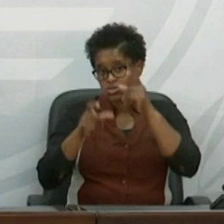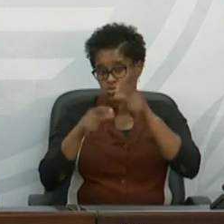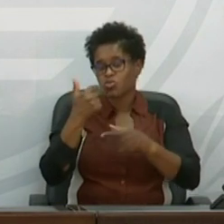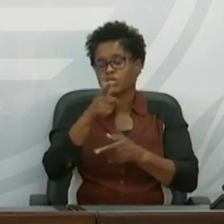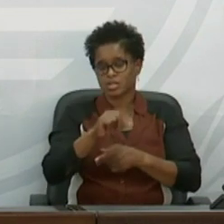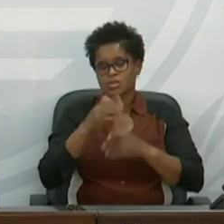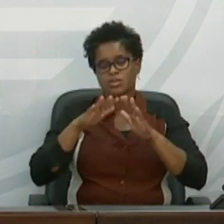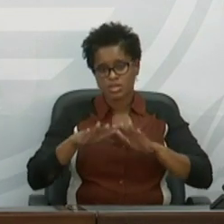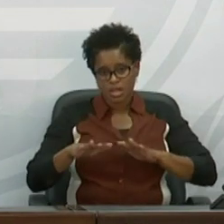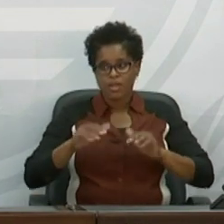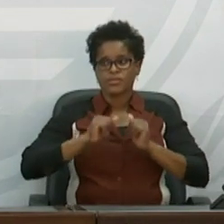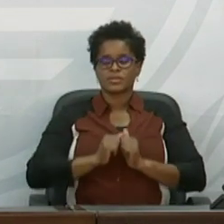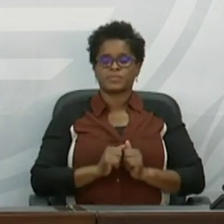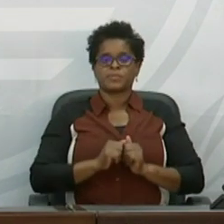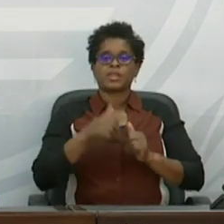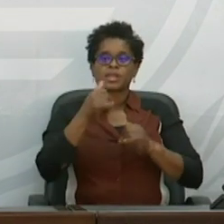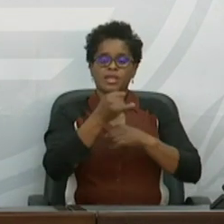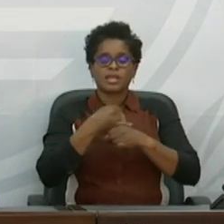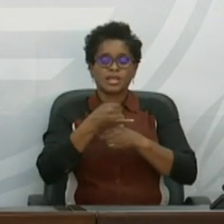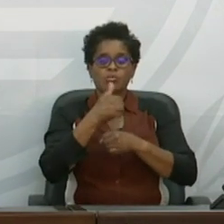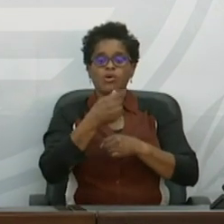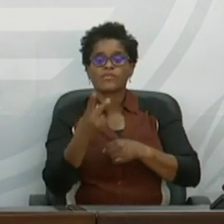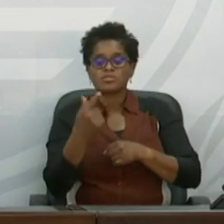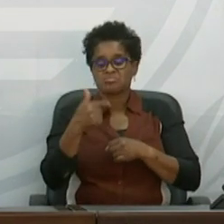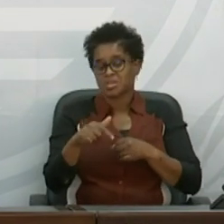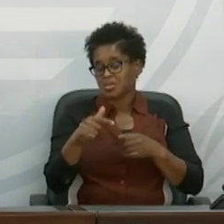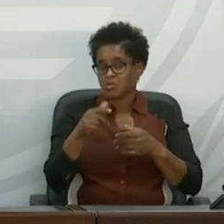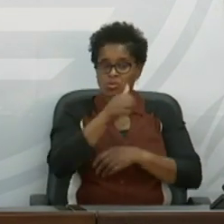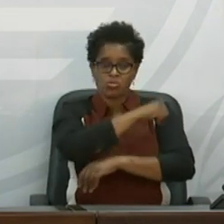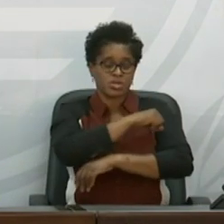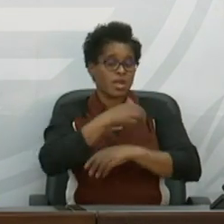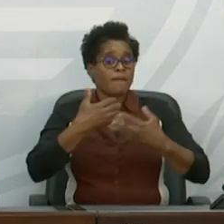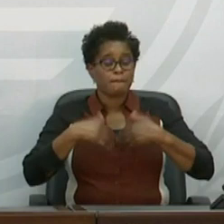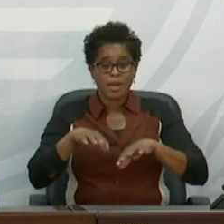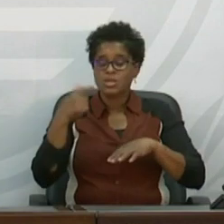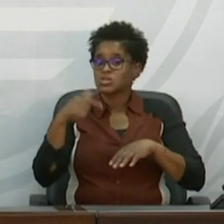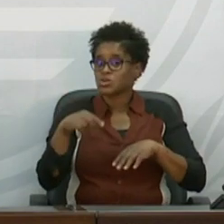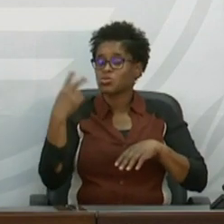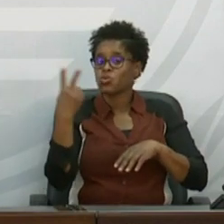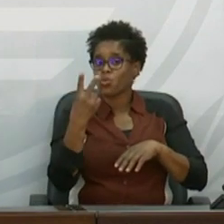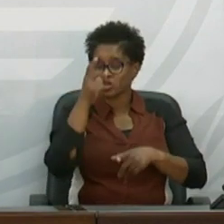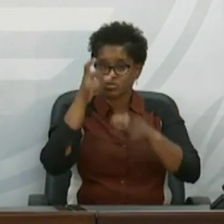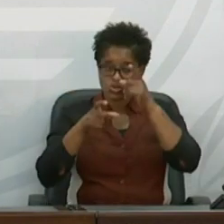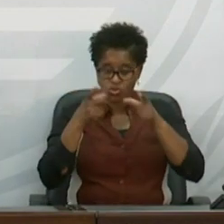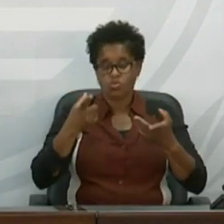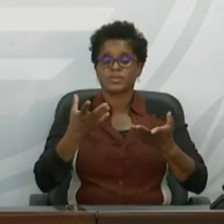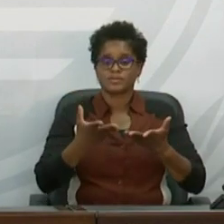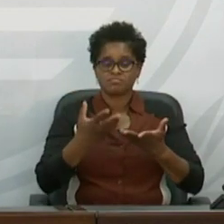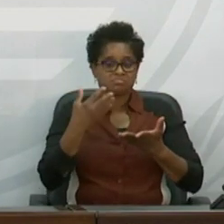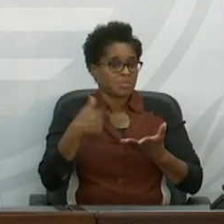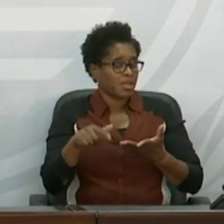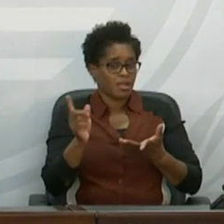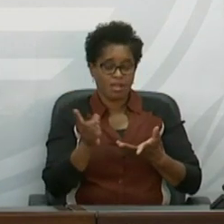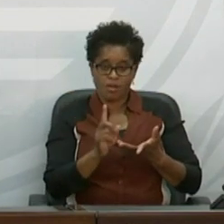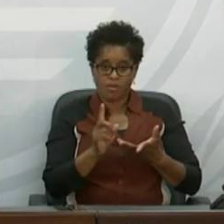encontram-se estáveis. Na Boa Vista, apesar de não termos hospital, mas estão 2 pessoas internadas que não